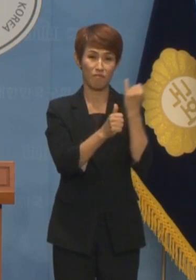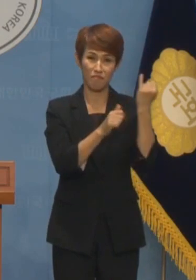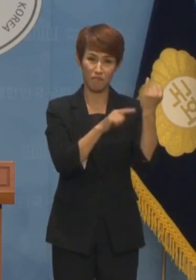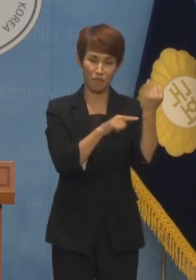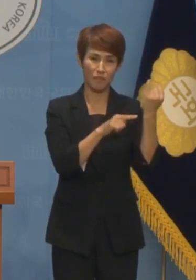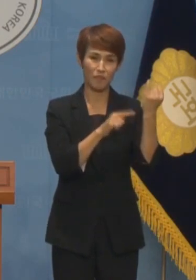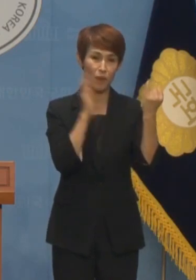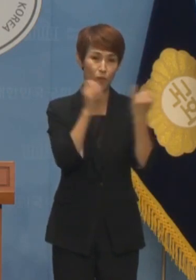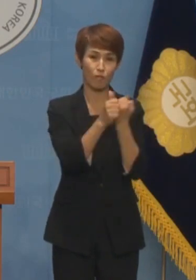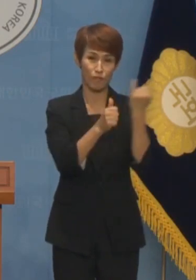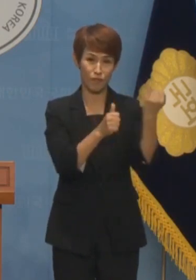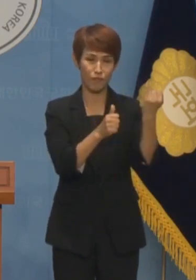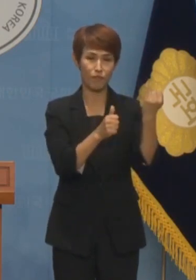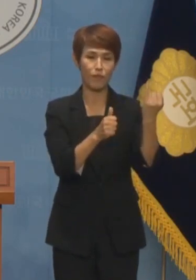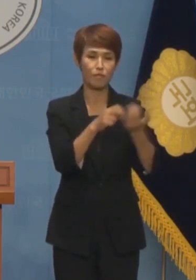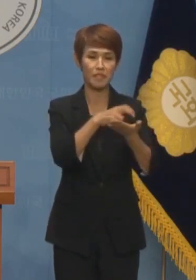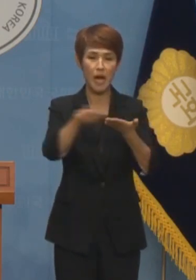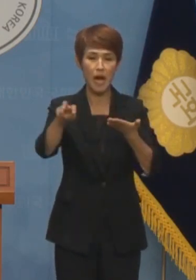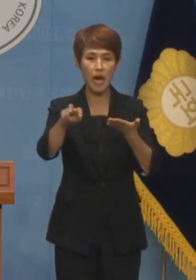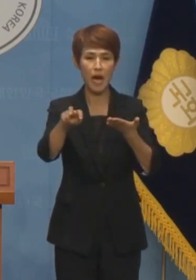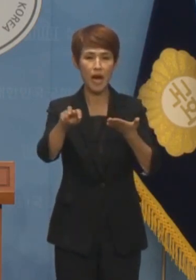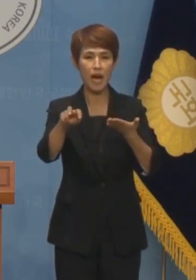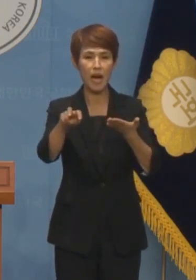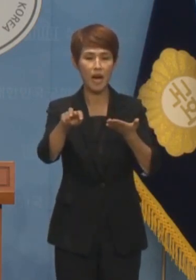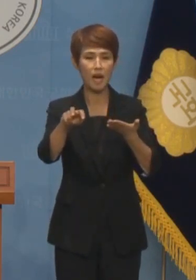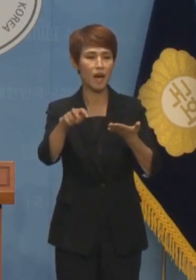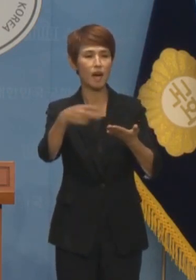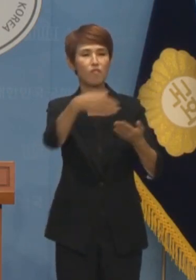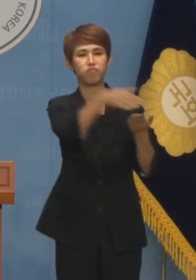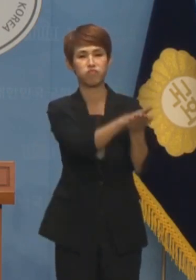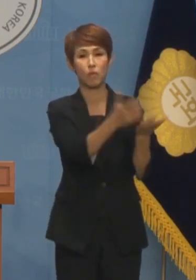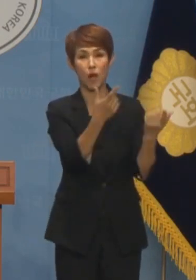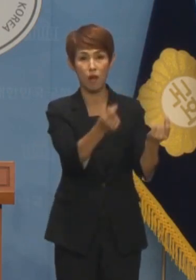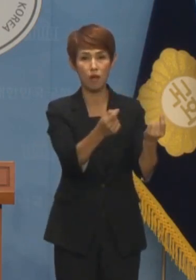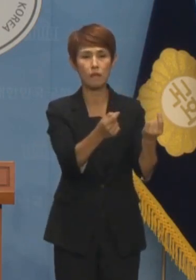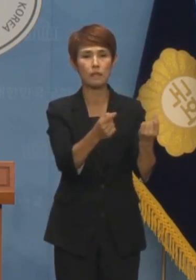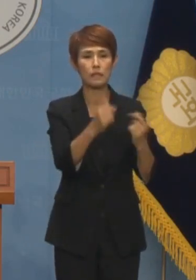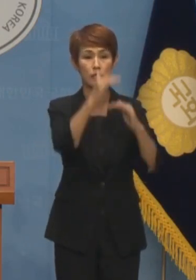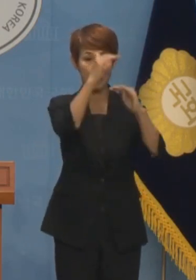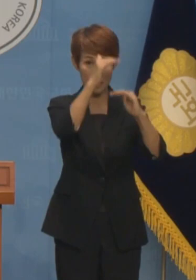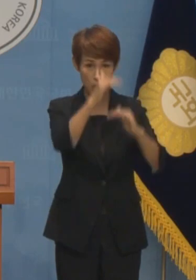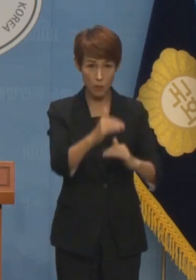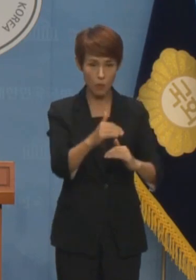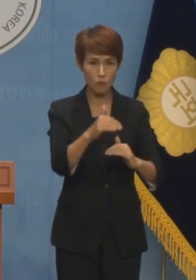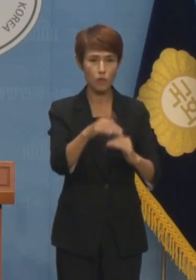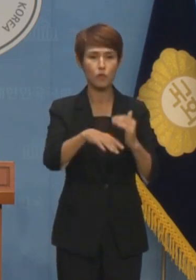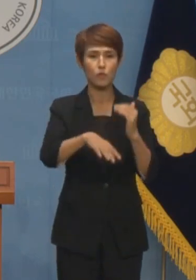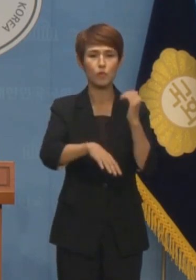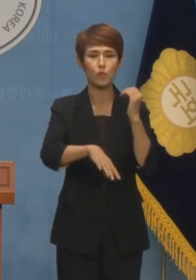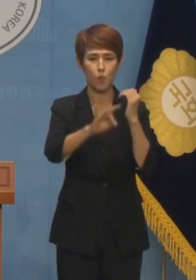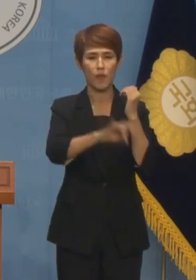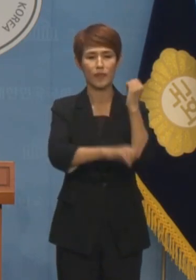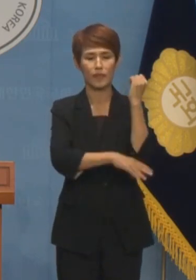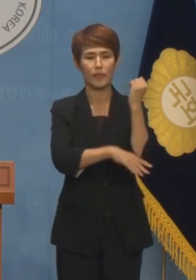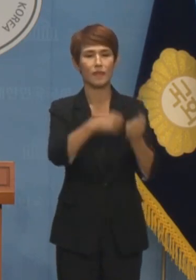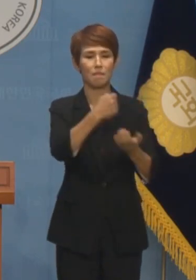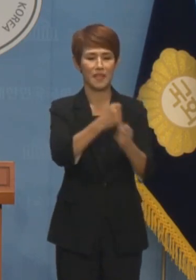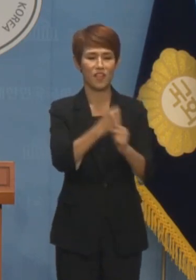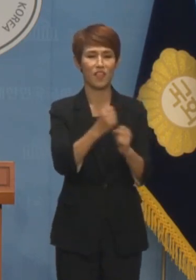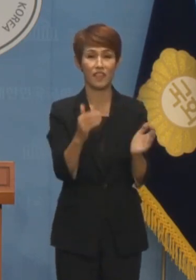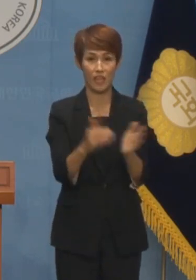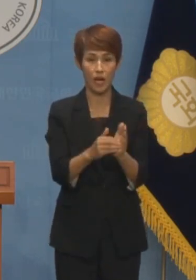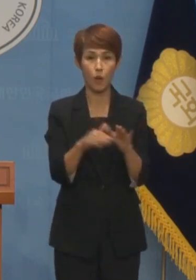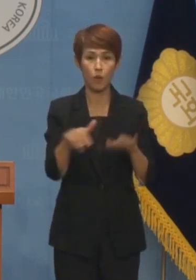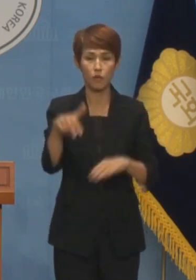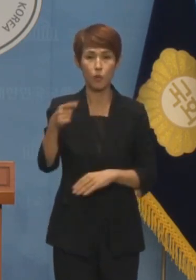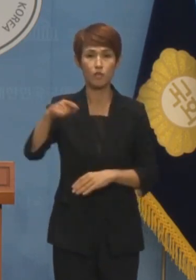논란과 관련해 사실관계 위주의 초안 작성을 완료한 것으로 확인된 가운데 오늘 아침